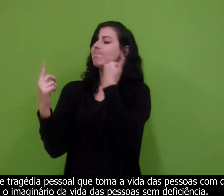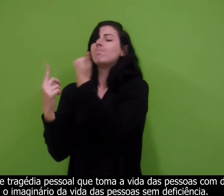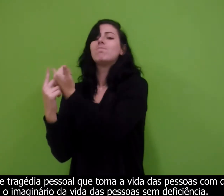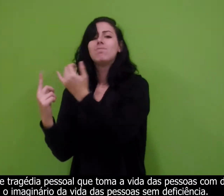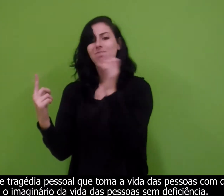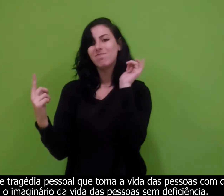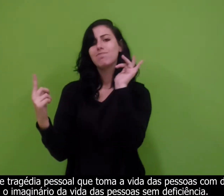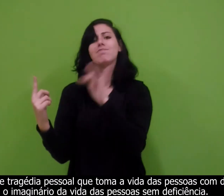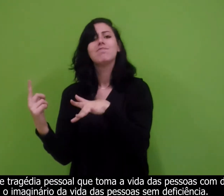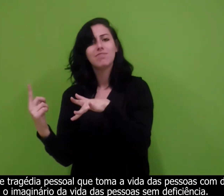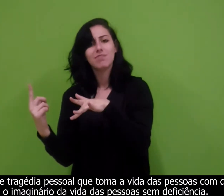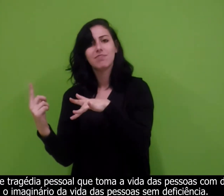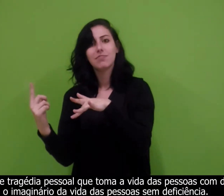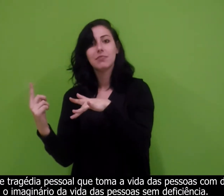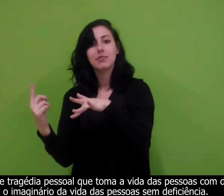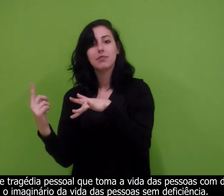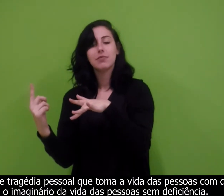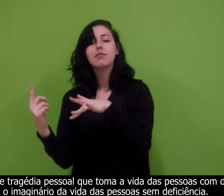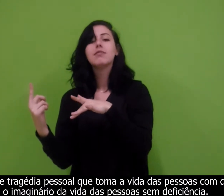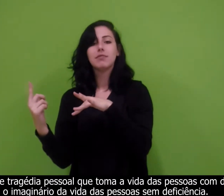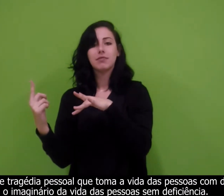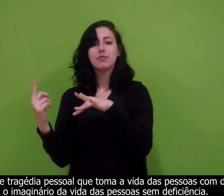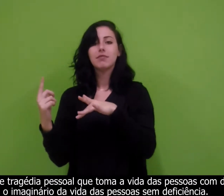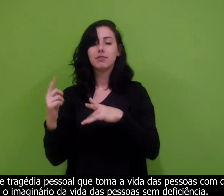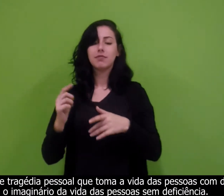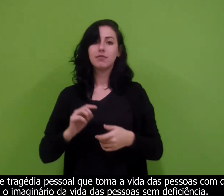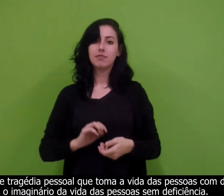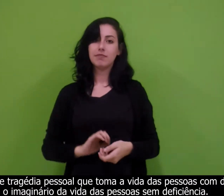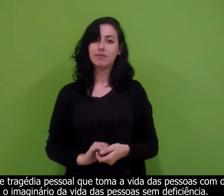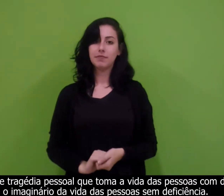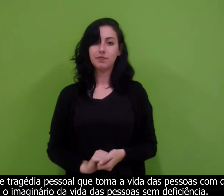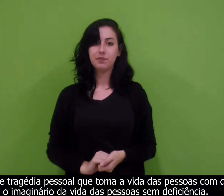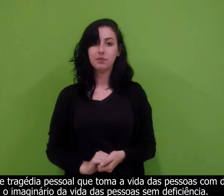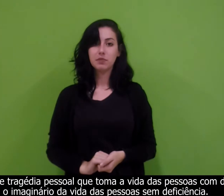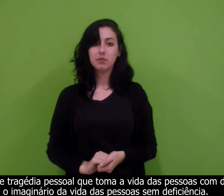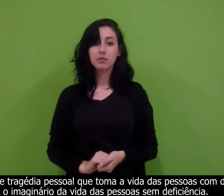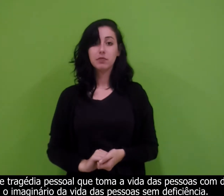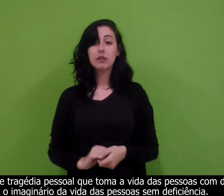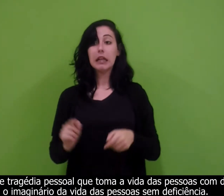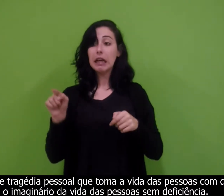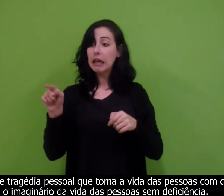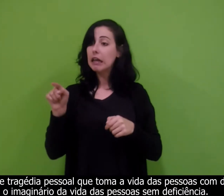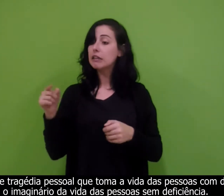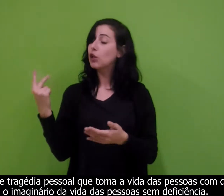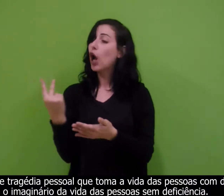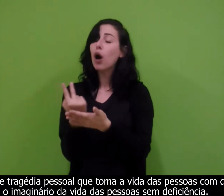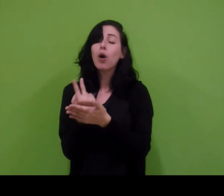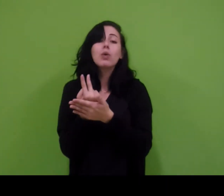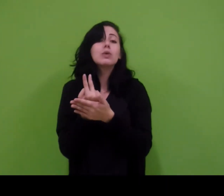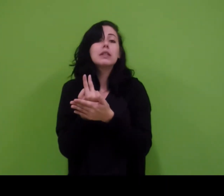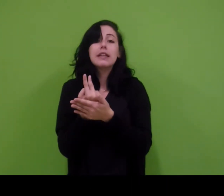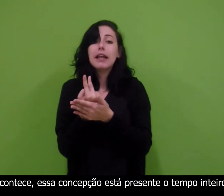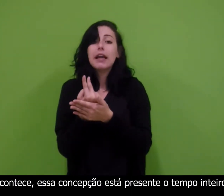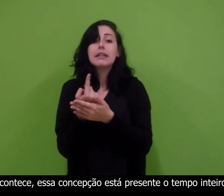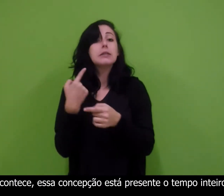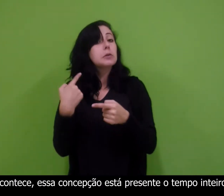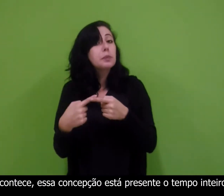que toma a vida das pessoas com deficiência e o imaginário da vida das pessoas sem deficiência. Isso